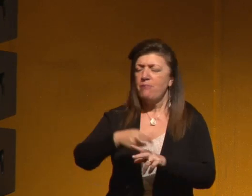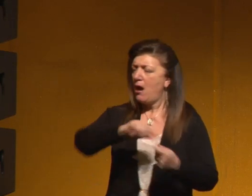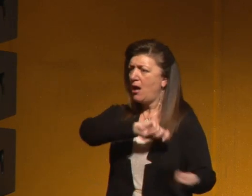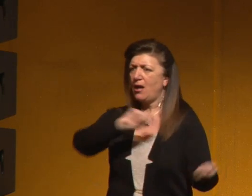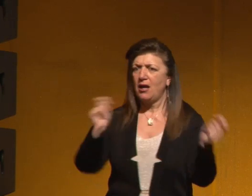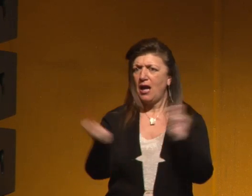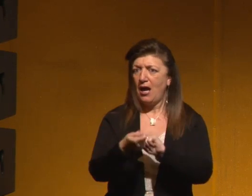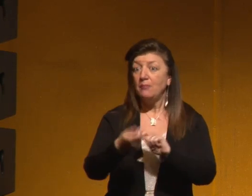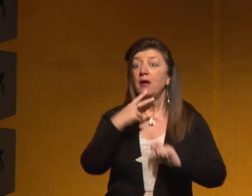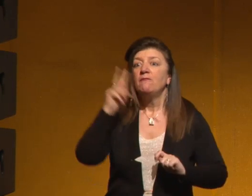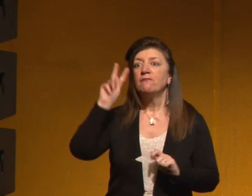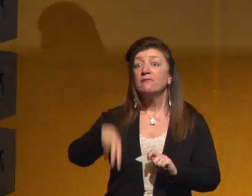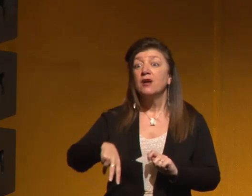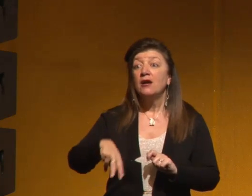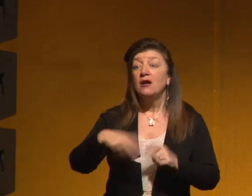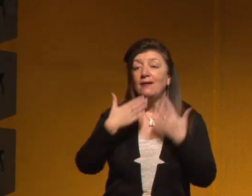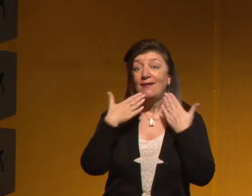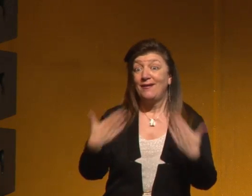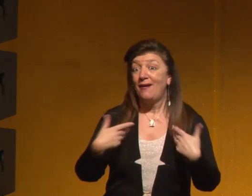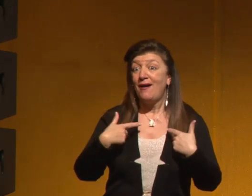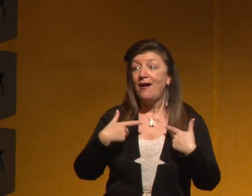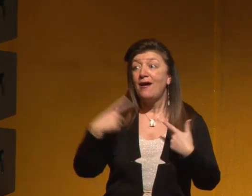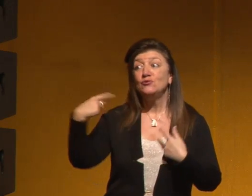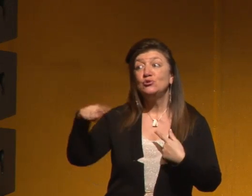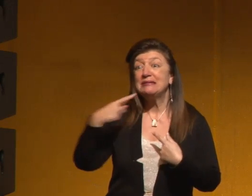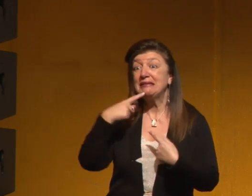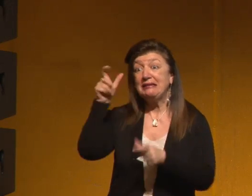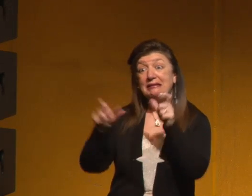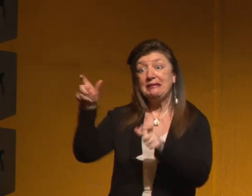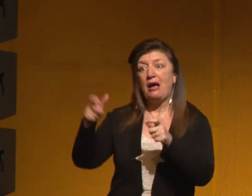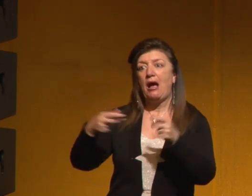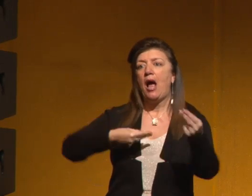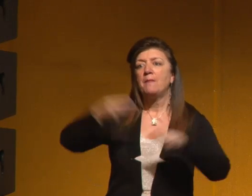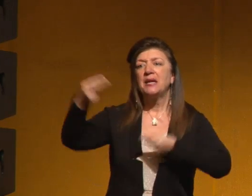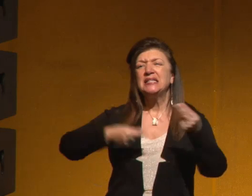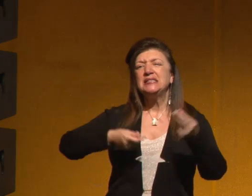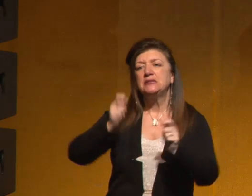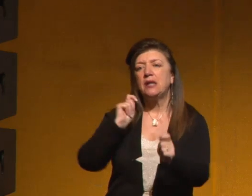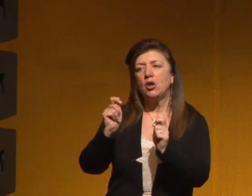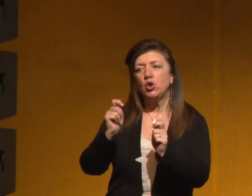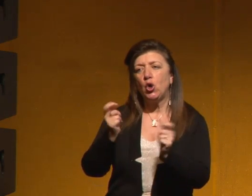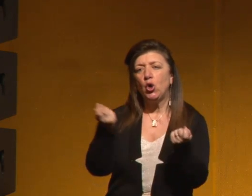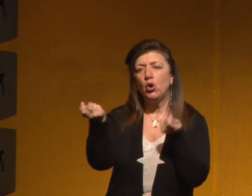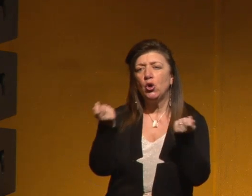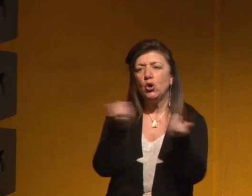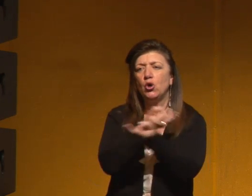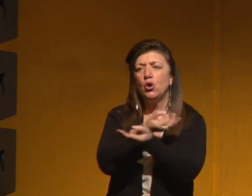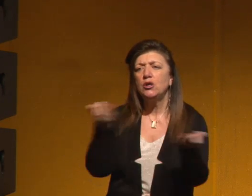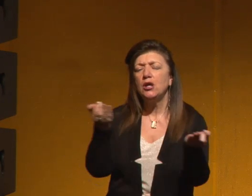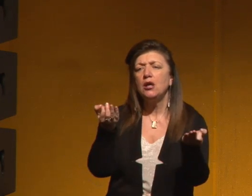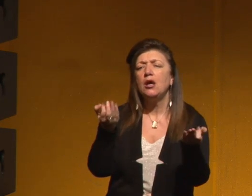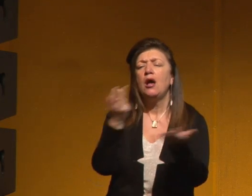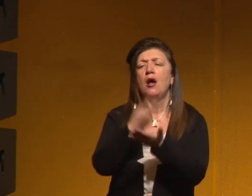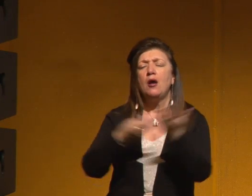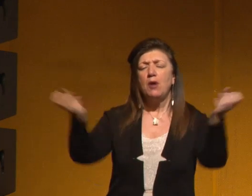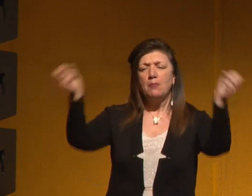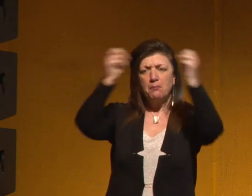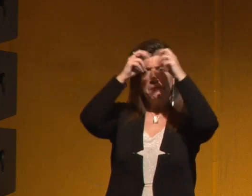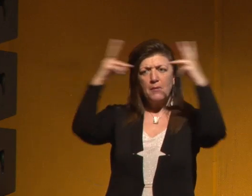grazie ai suoi amministratori che deve provare a immaginare una storia che creda nel valore della